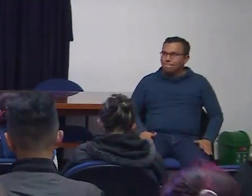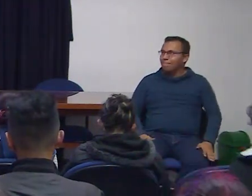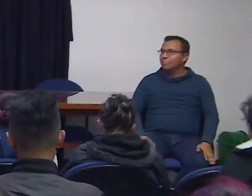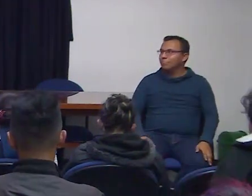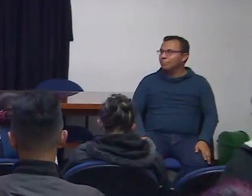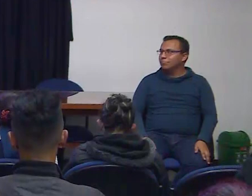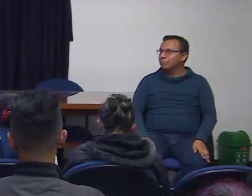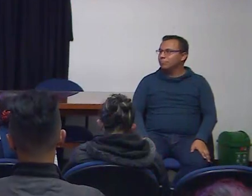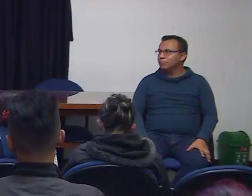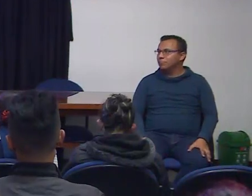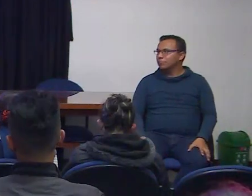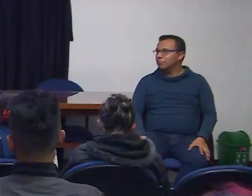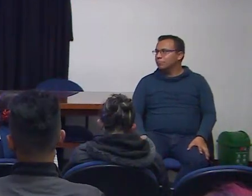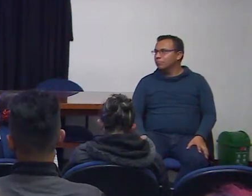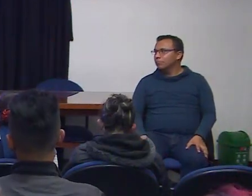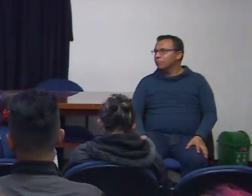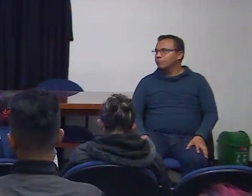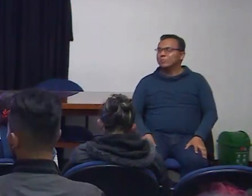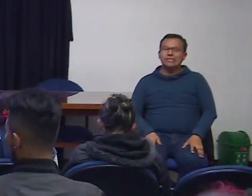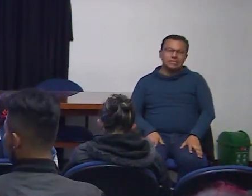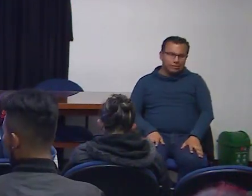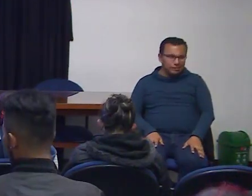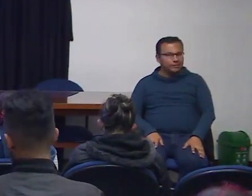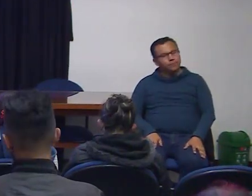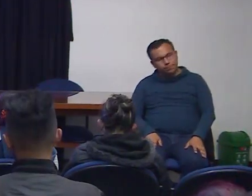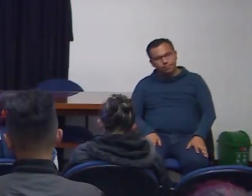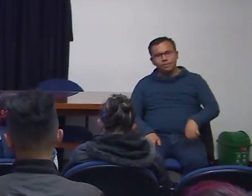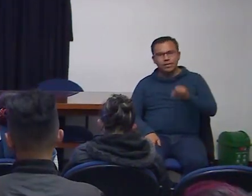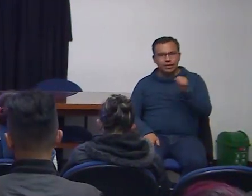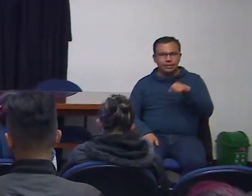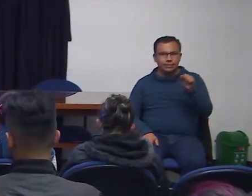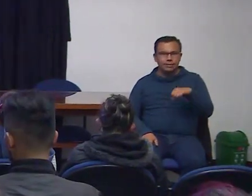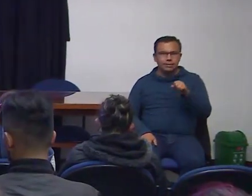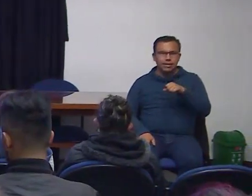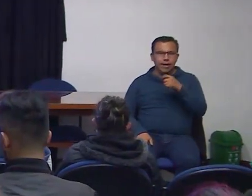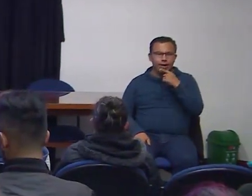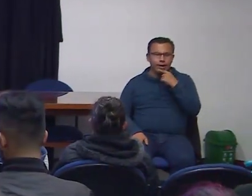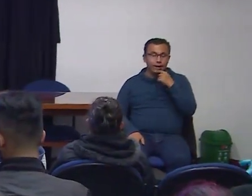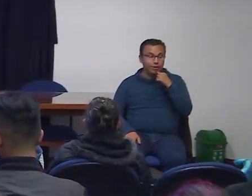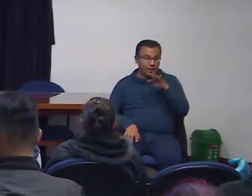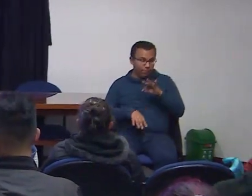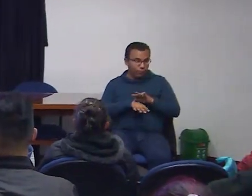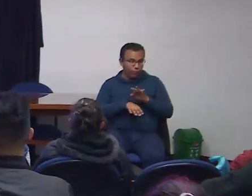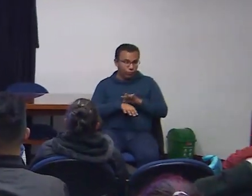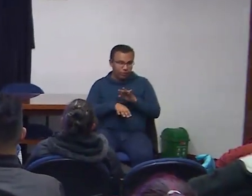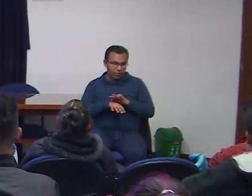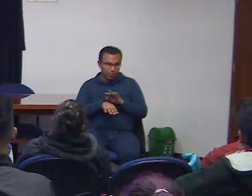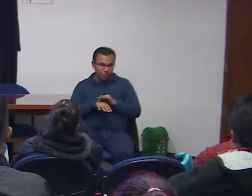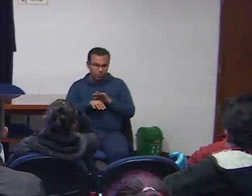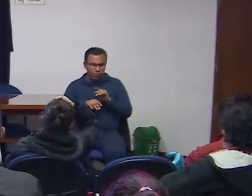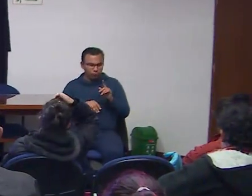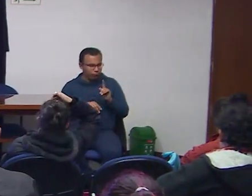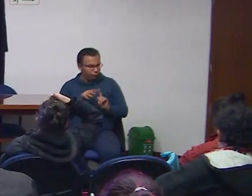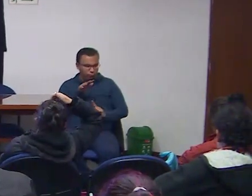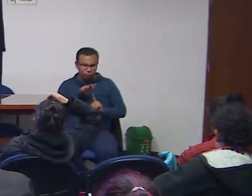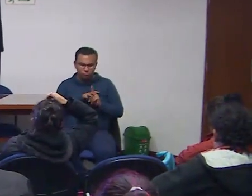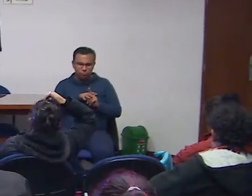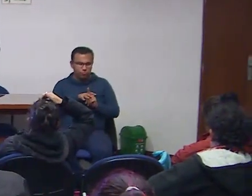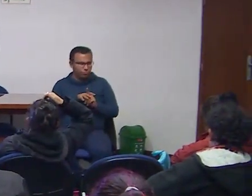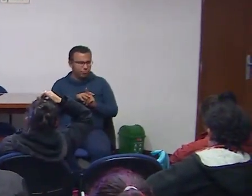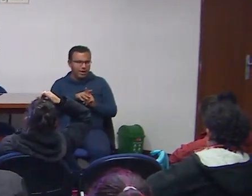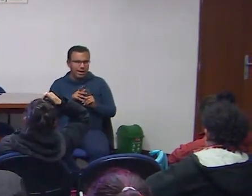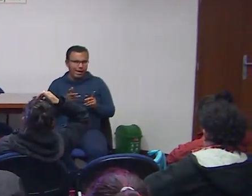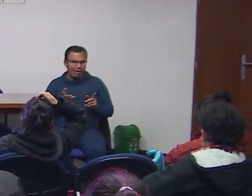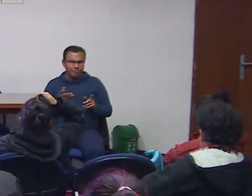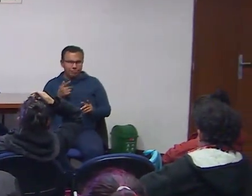e perfecto Juli Sí pues e la fundación nace originalmente porque a